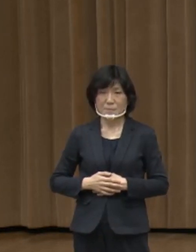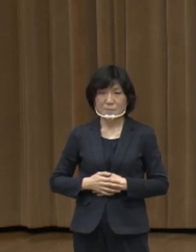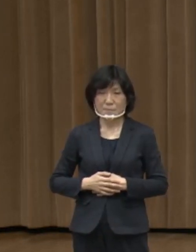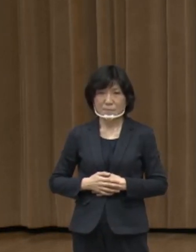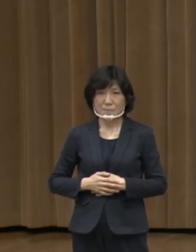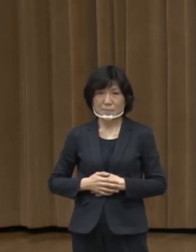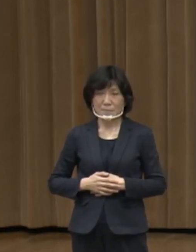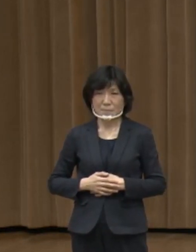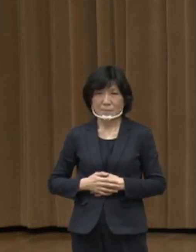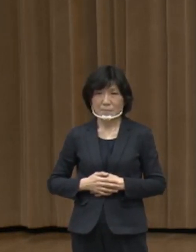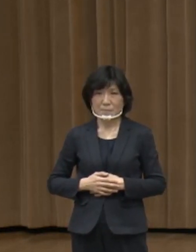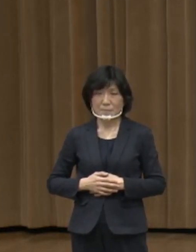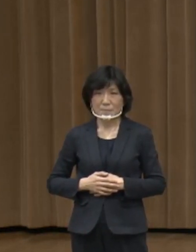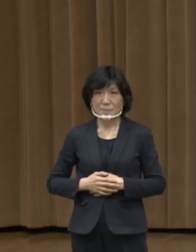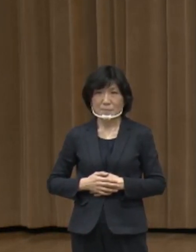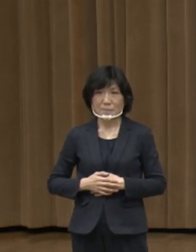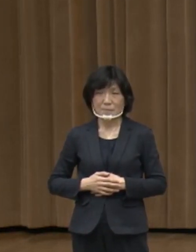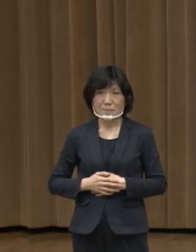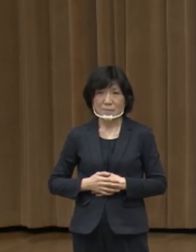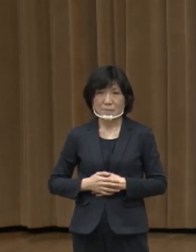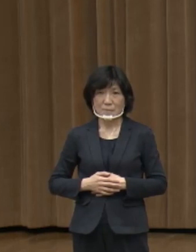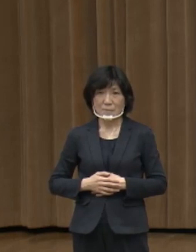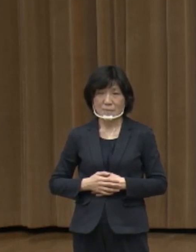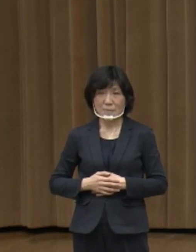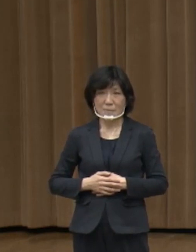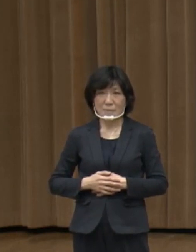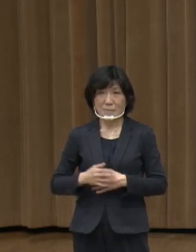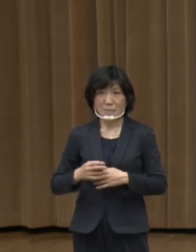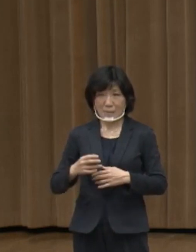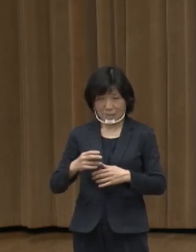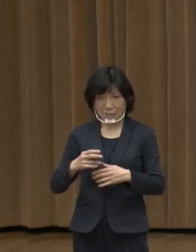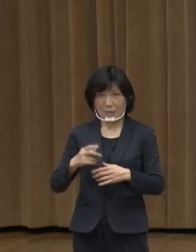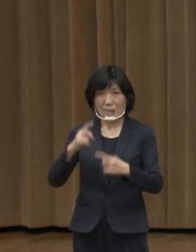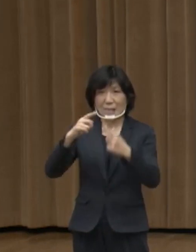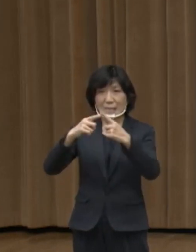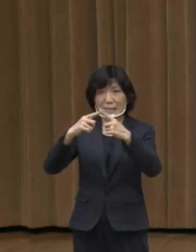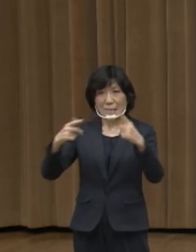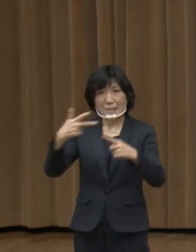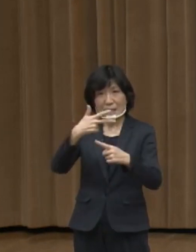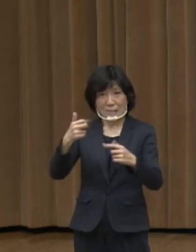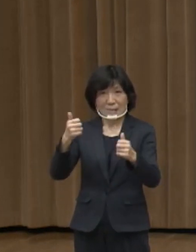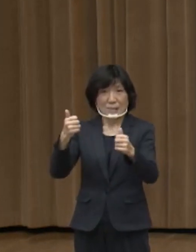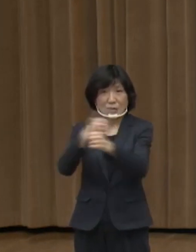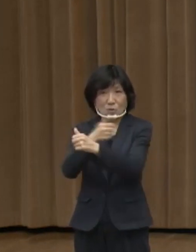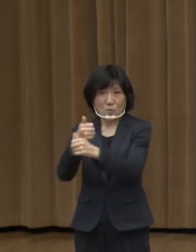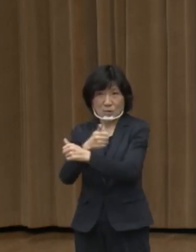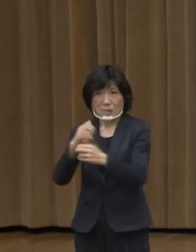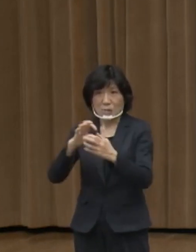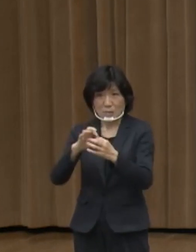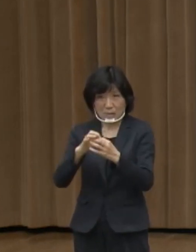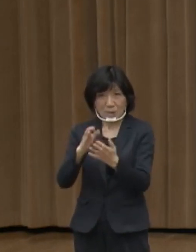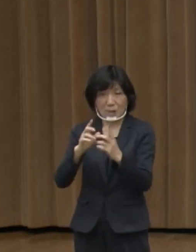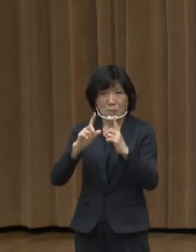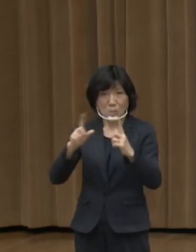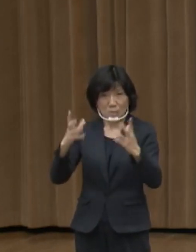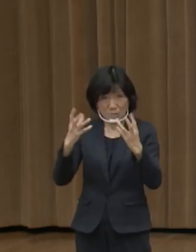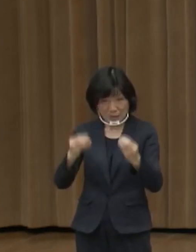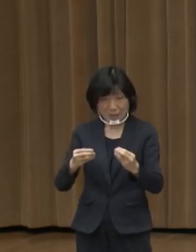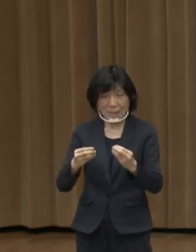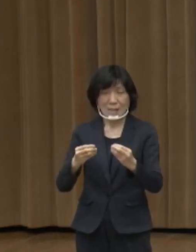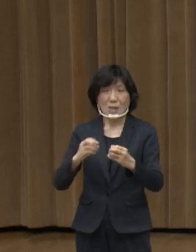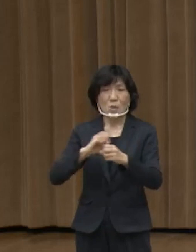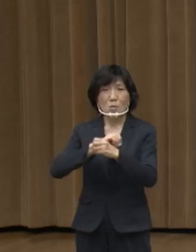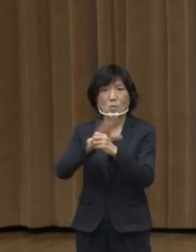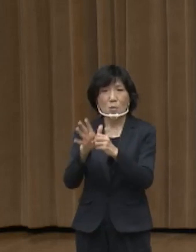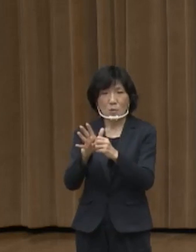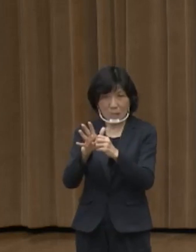と思っています。先ほど人事の話もさせていただきましたけれども、新たな体制も含めて、これから新型コロナウイ